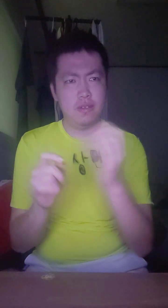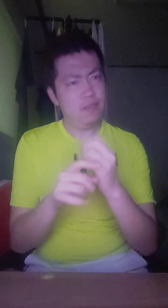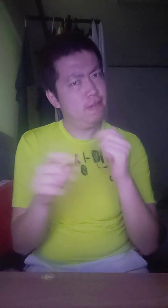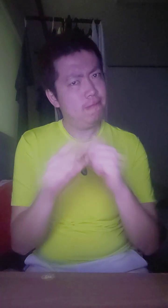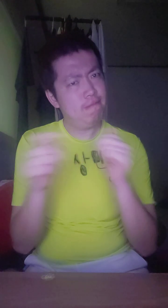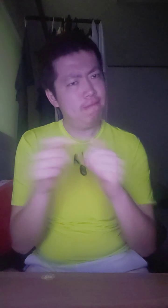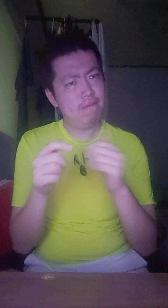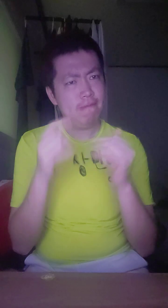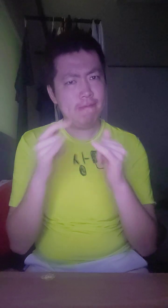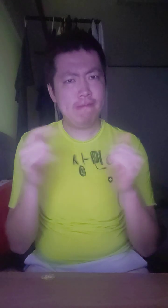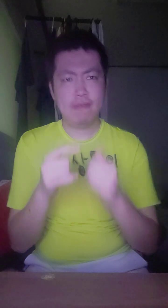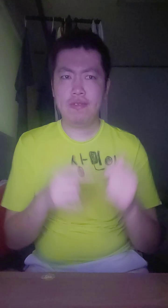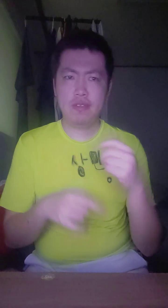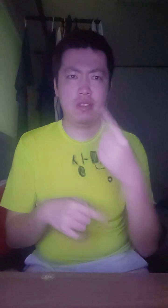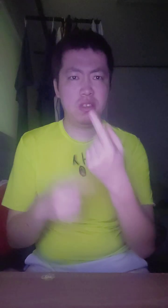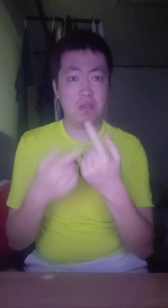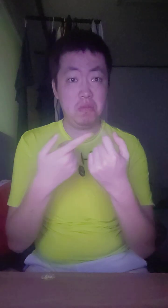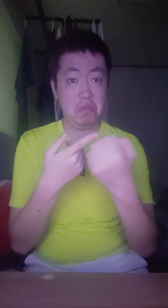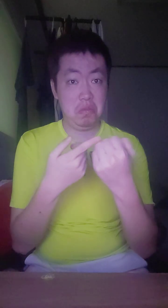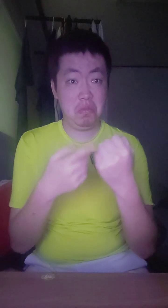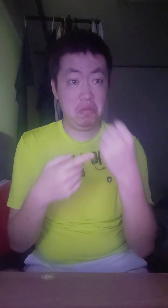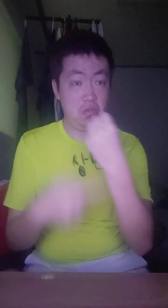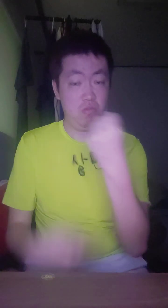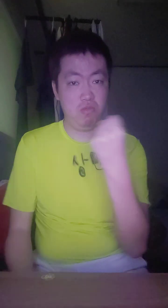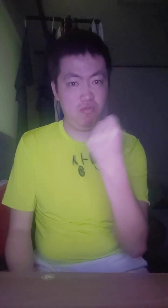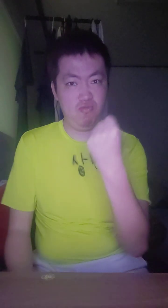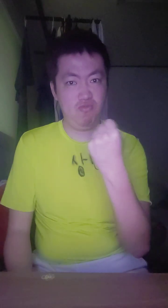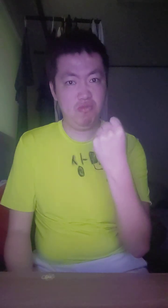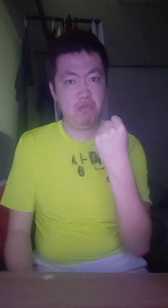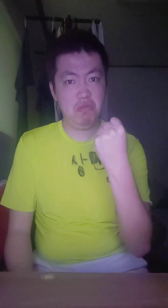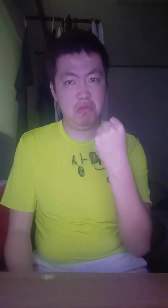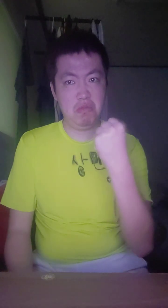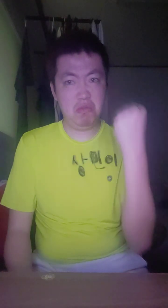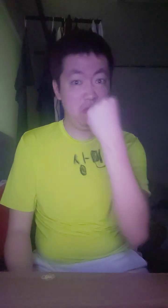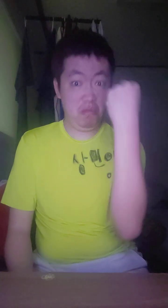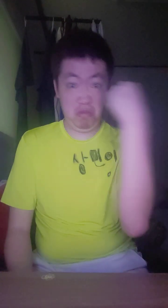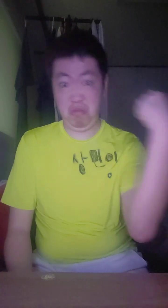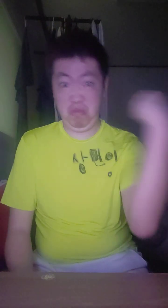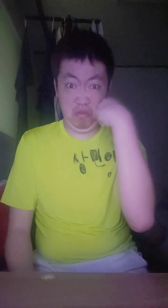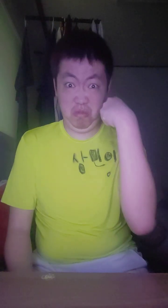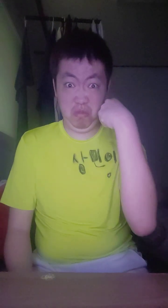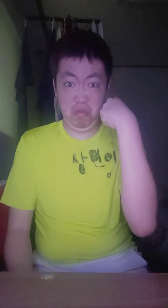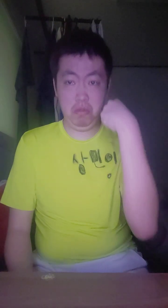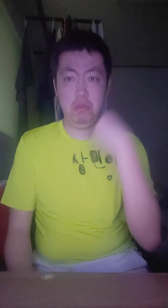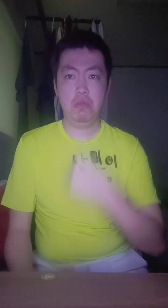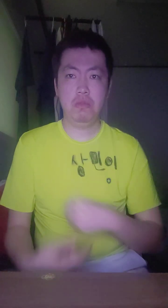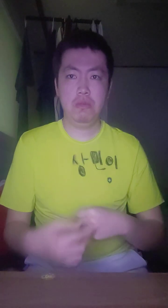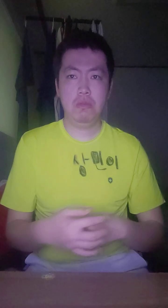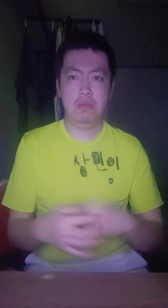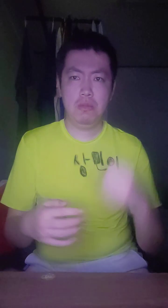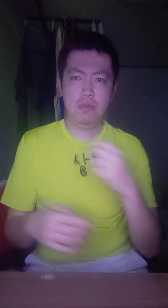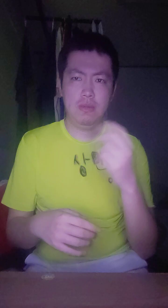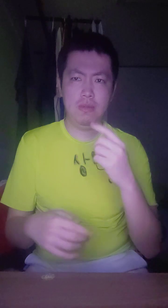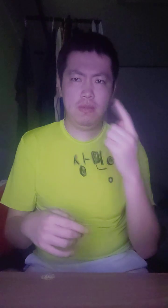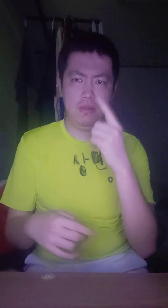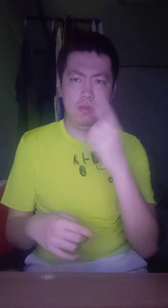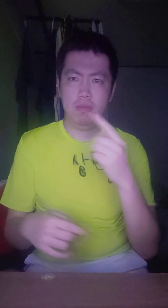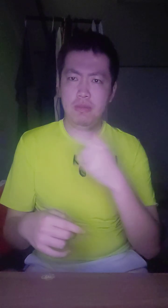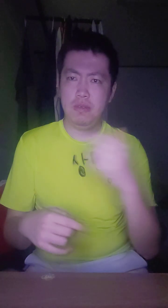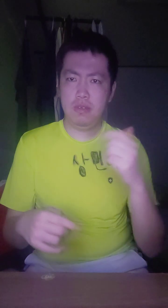줄 알았어요. 근데 자세히 보니까 주먹을 쥐고 얼굴만 그래 있어 고개 가는 거고 이거는 그게 아니고 큰 싸움이다